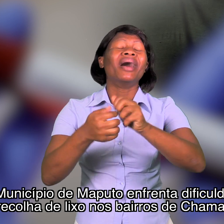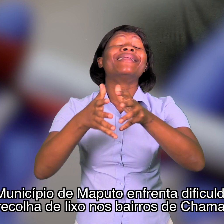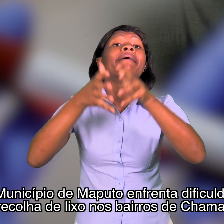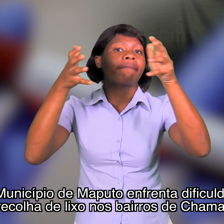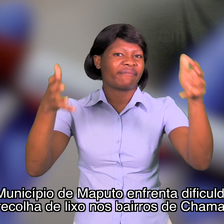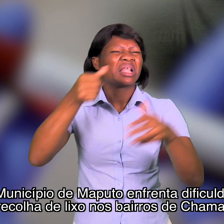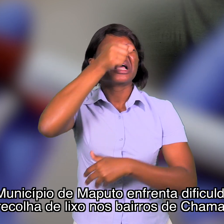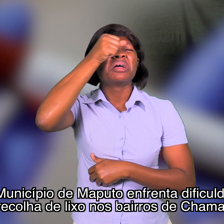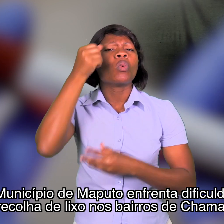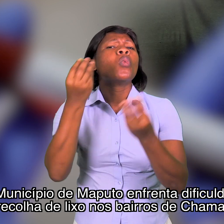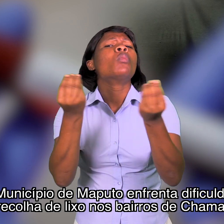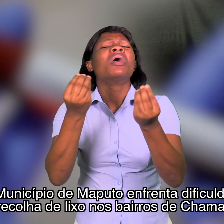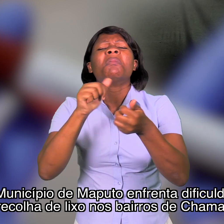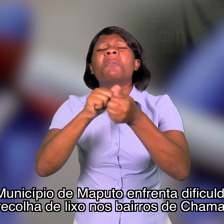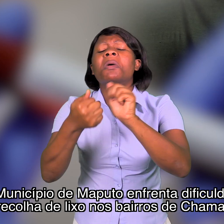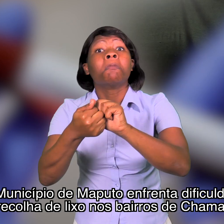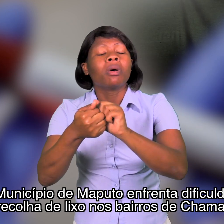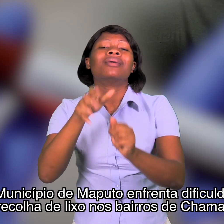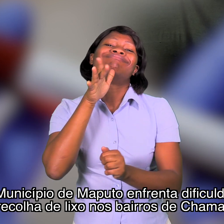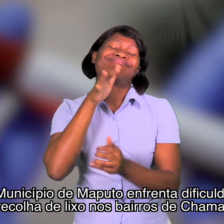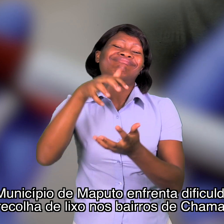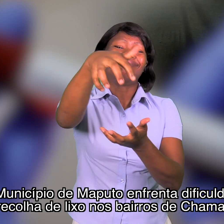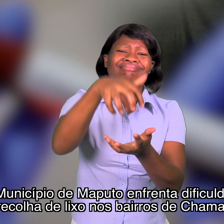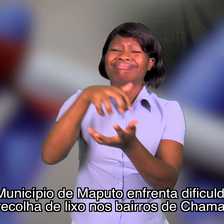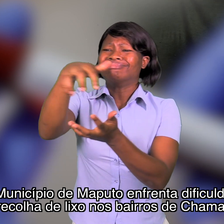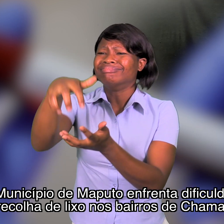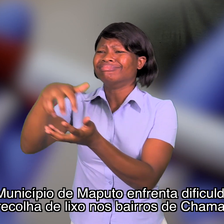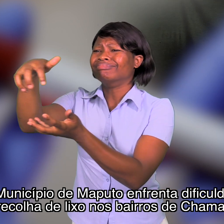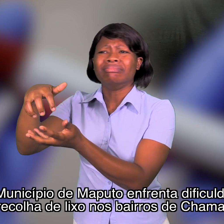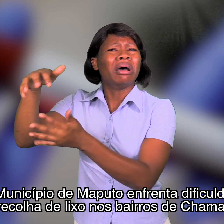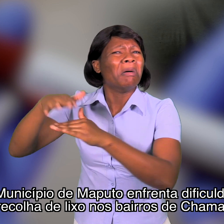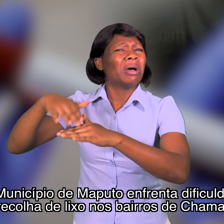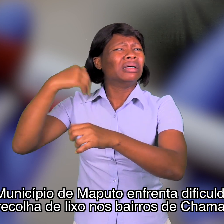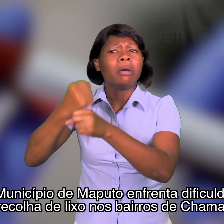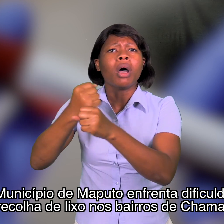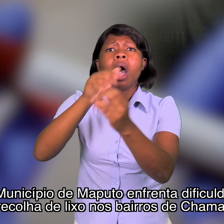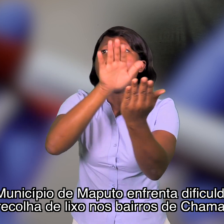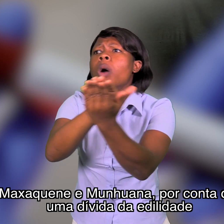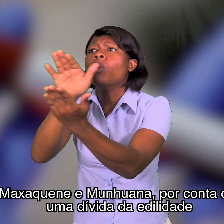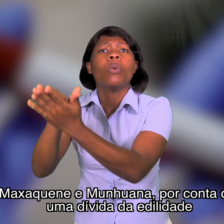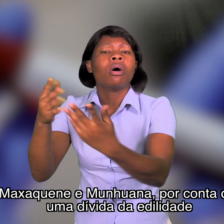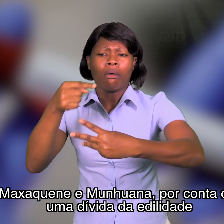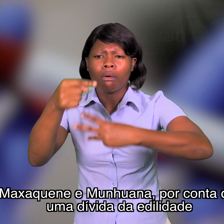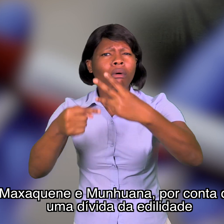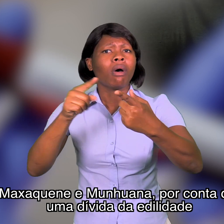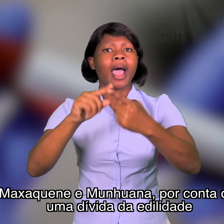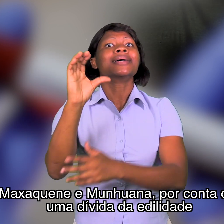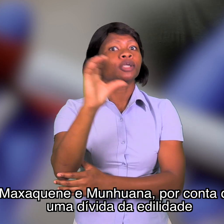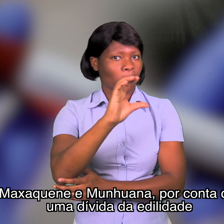O município de Maputo enfrenta dificuldades na recolha de lixo nos bairros de Xamancolo, Machaquene e Munhona por